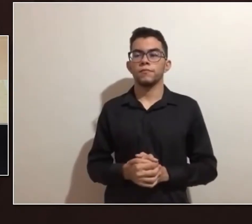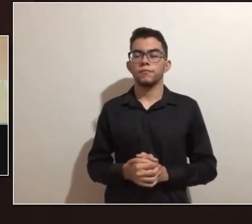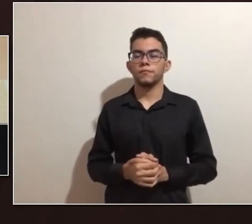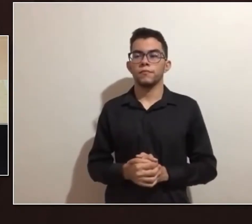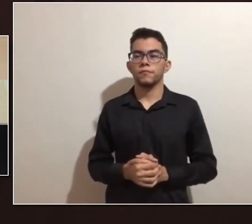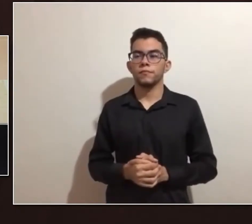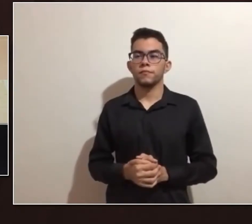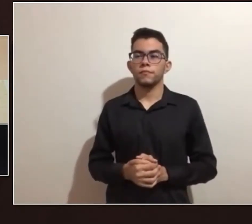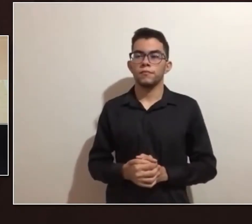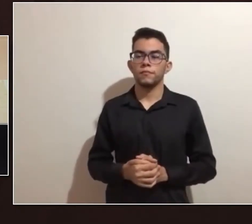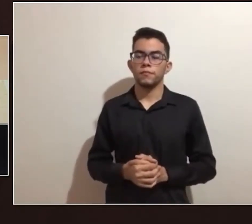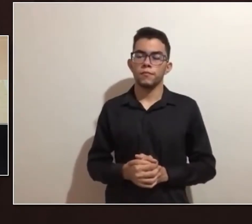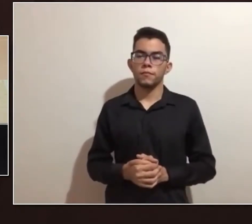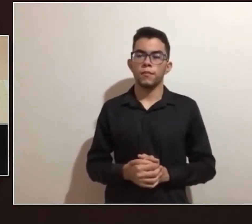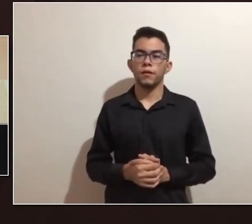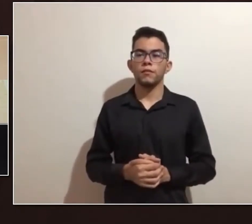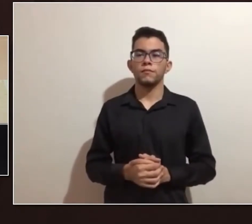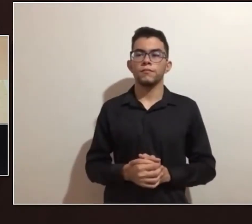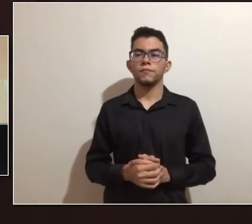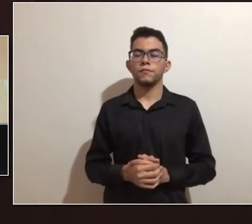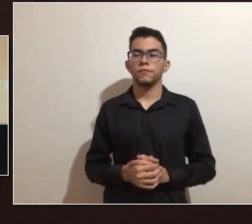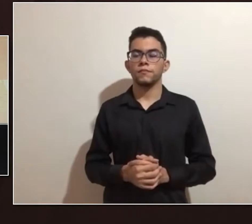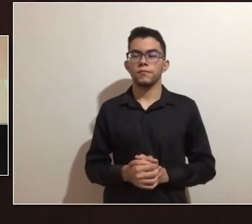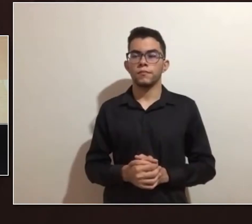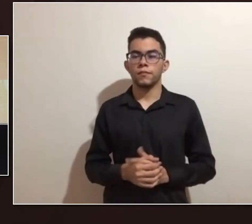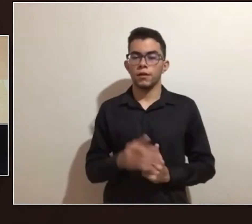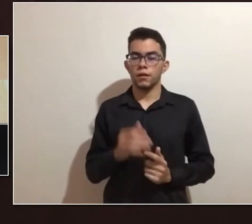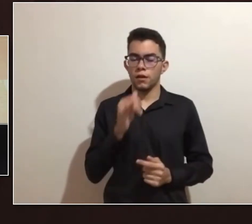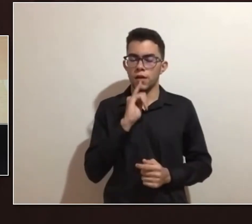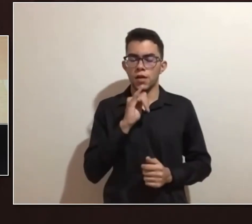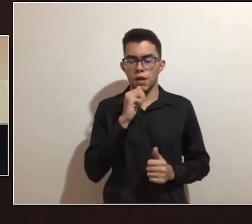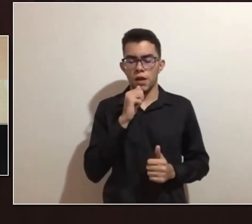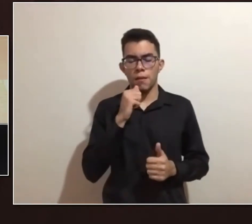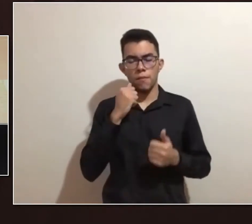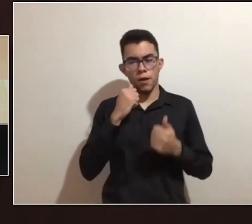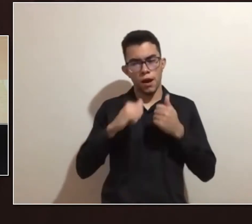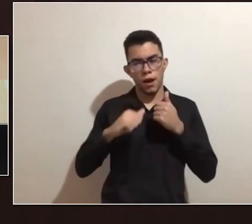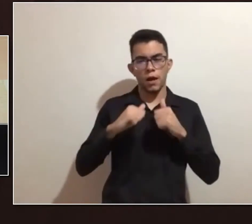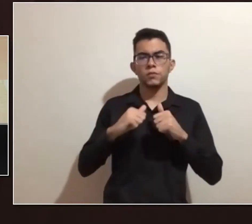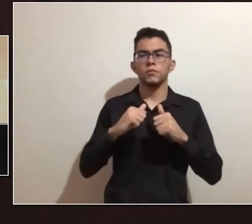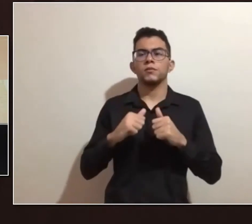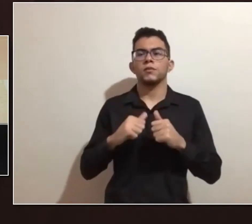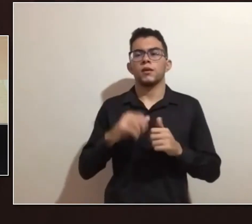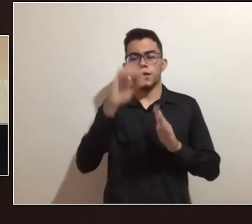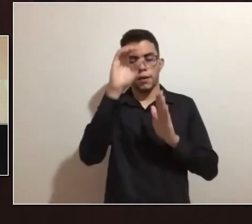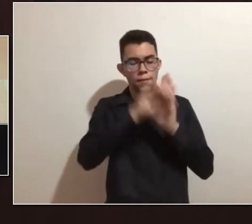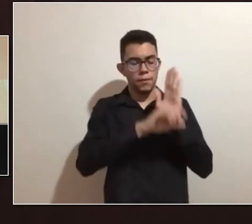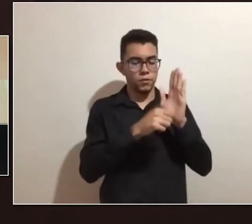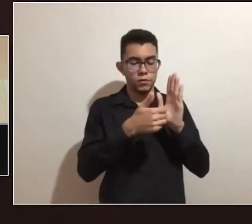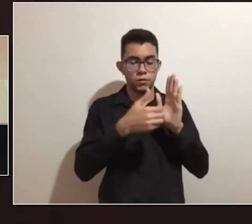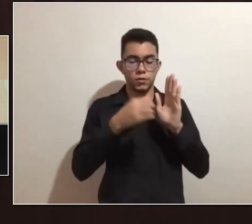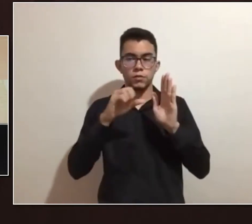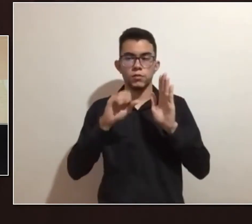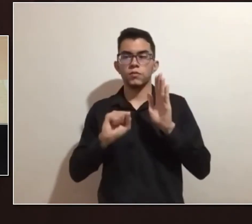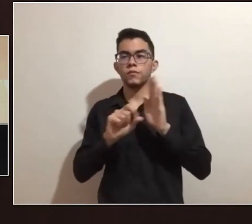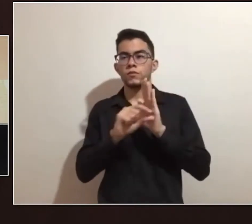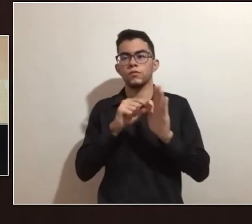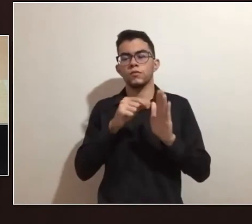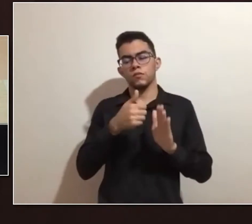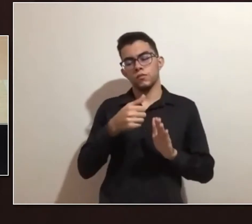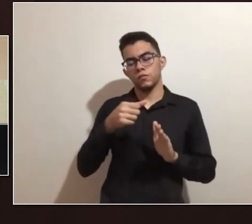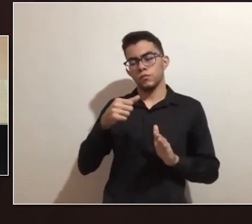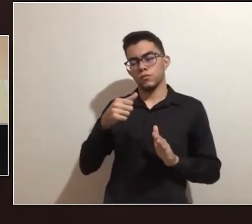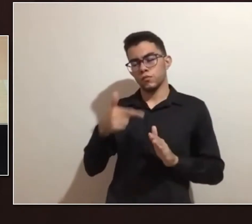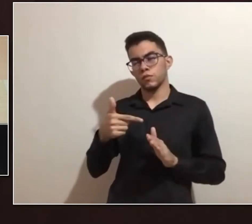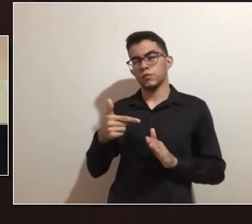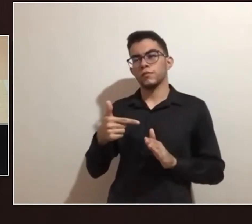por exemplo, tá? Atos capítulo 18, versículo 2, tem um casal, vocês